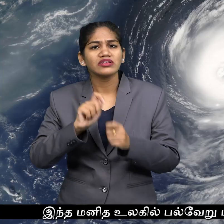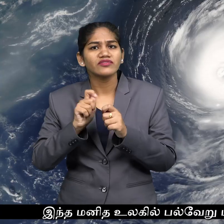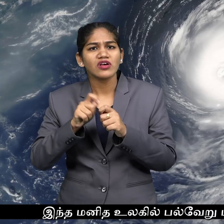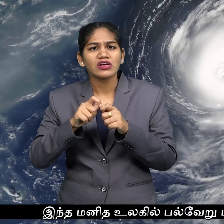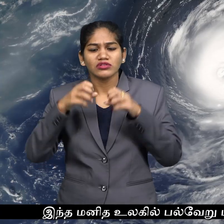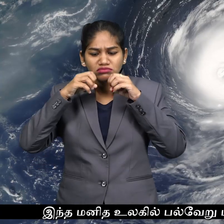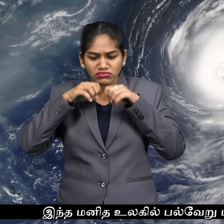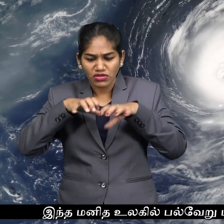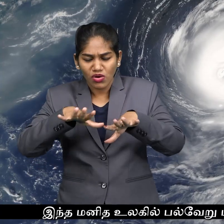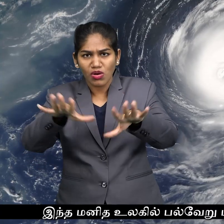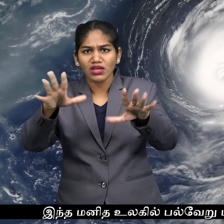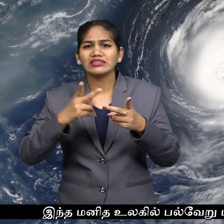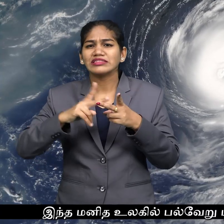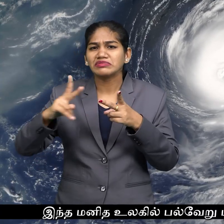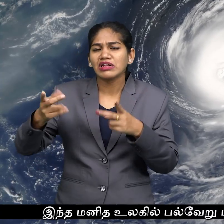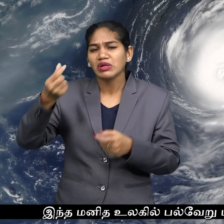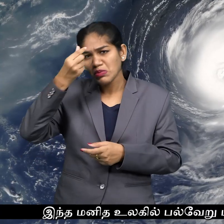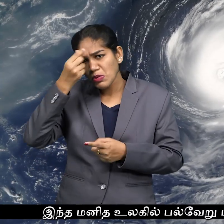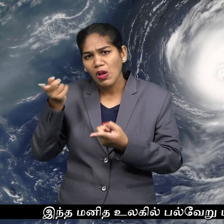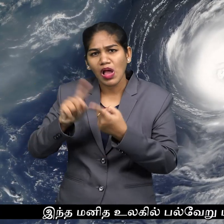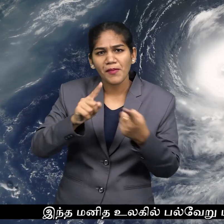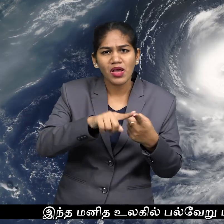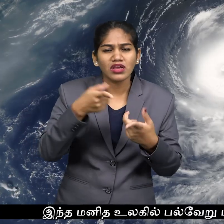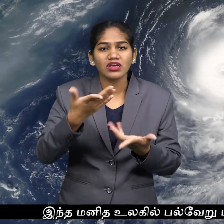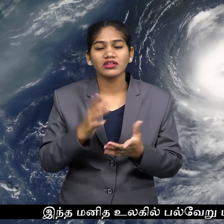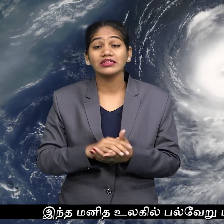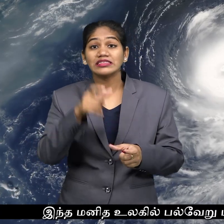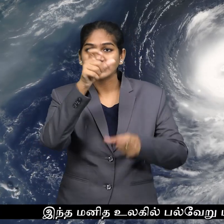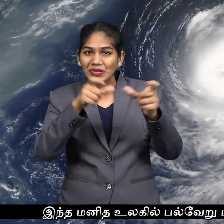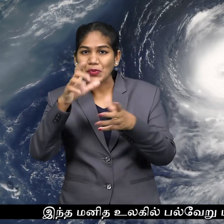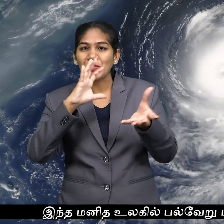பல்வேறு பிரச்சினைகளை பரப்புவதில் பங்கு வகிக்கிறது.